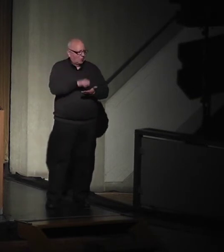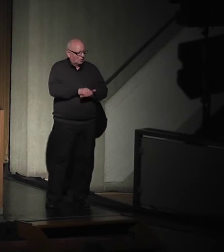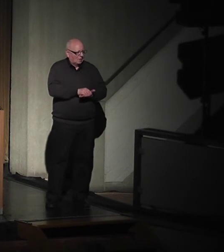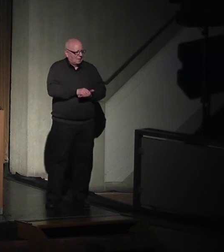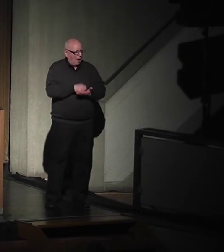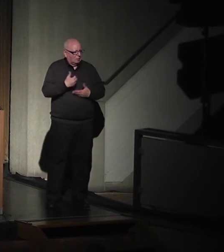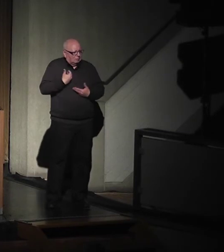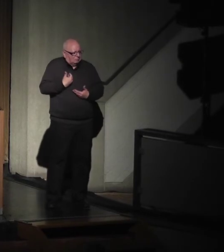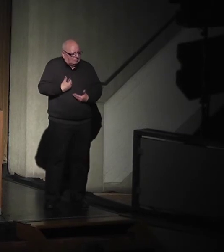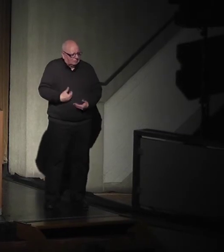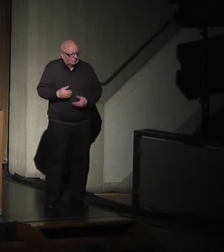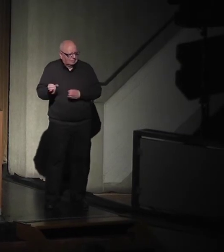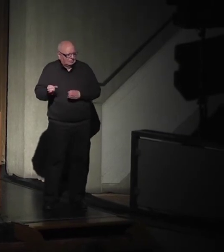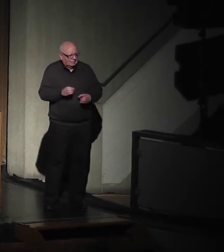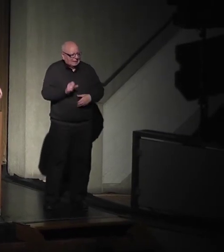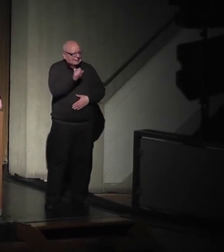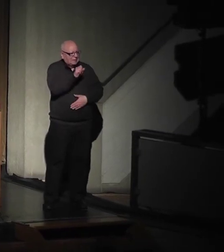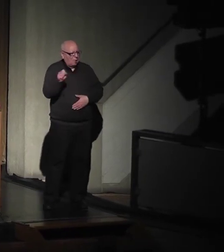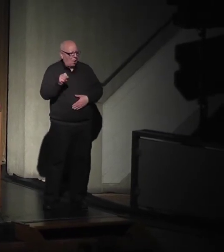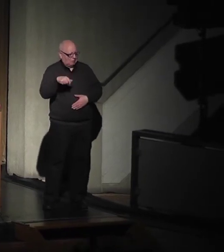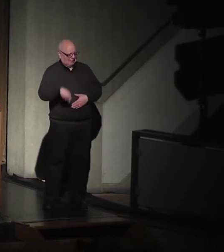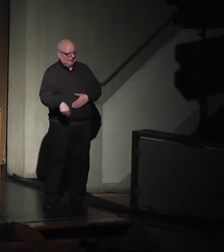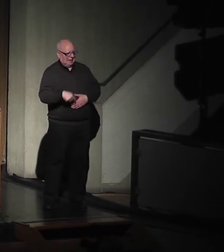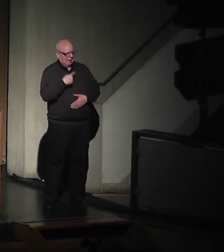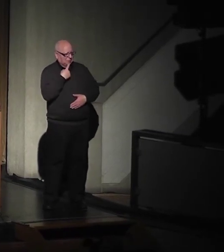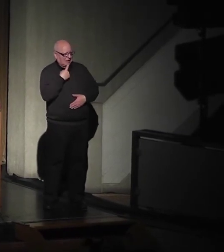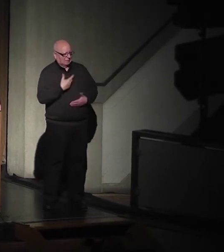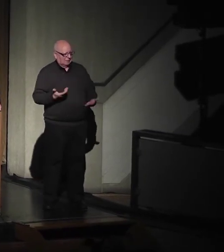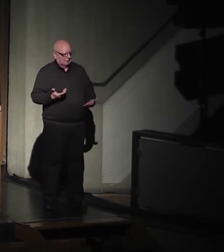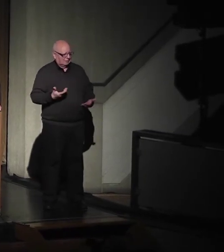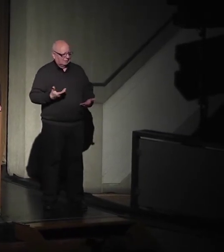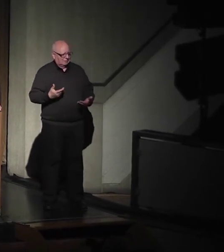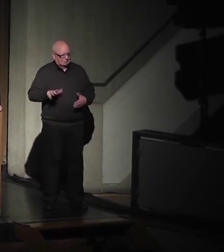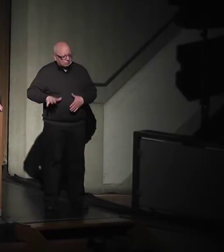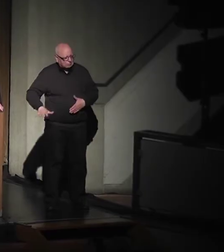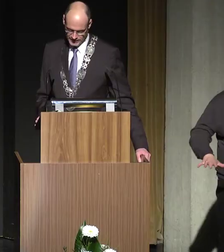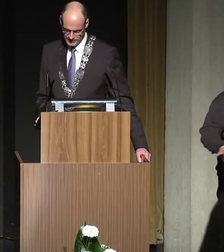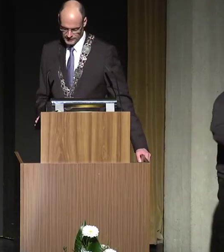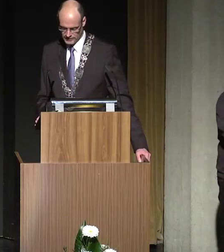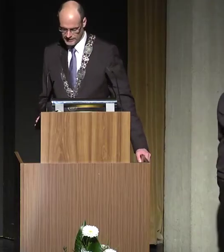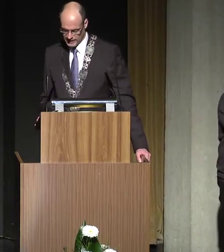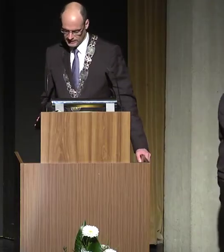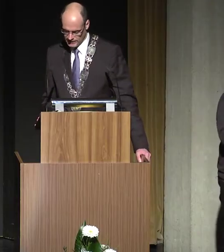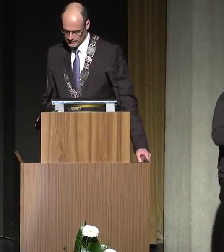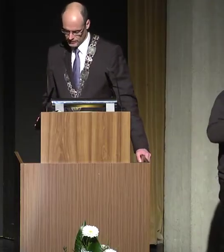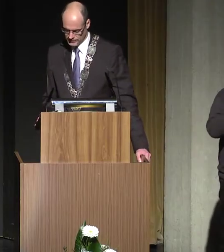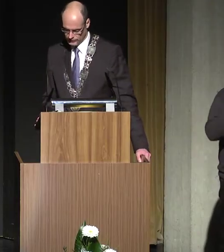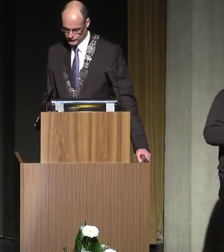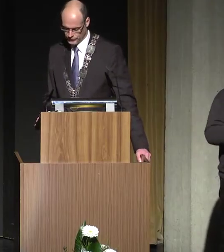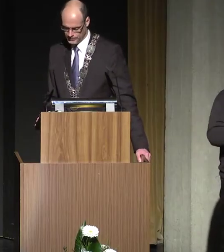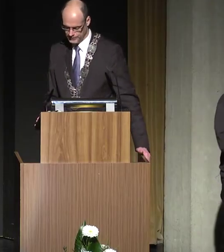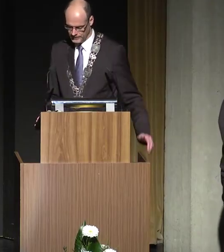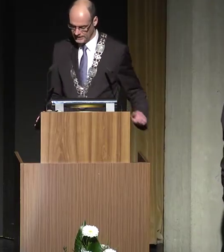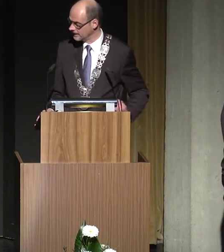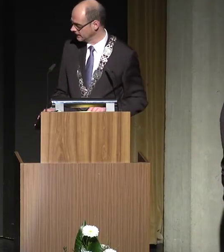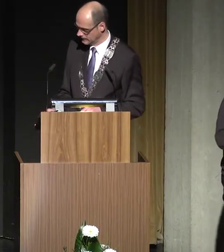Ihrem unermüdlichen Einsatz für die Senioren in Lippstadt. Ihnen liegt daran, dass das Umfeld noch seniorengerechter wird und sich alle Generationen hier